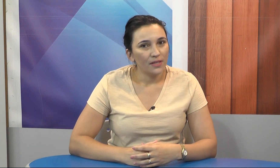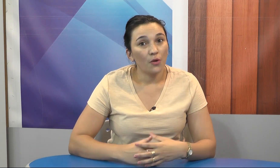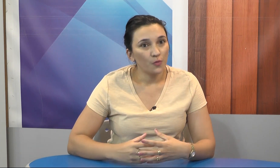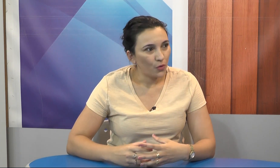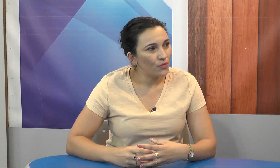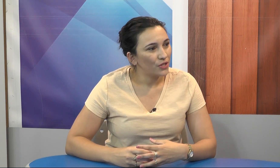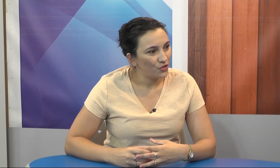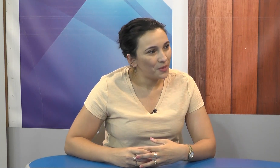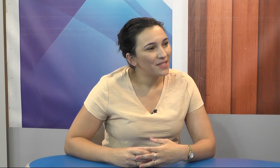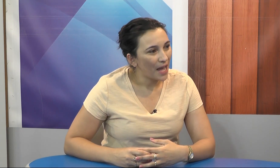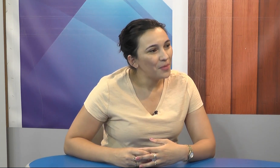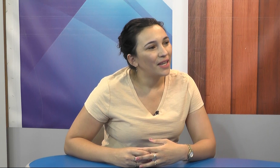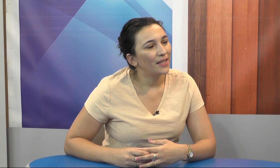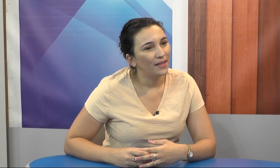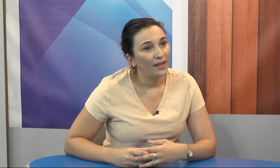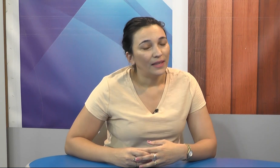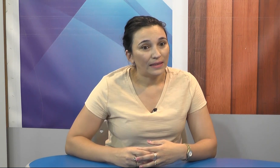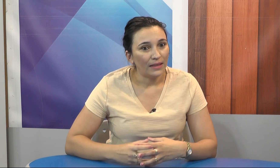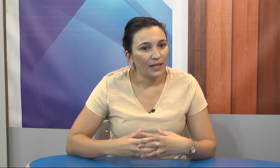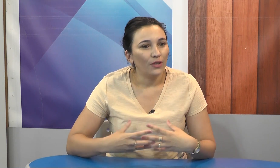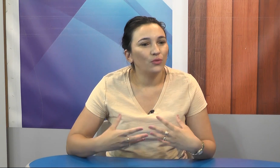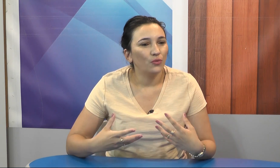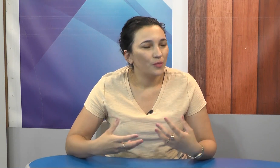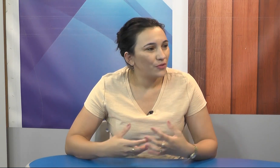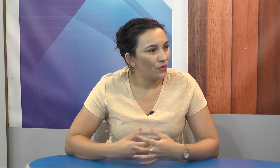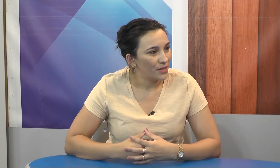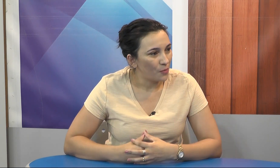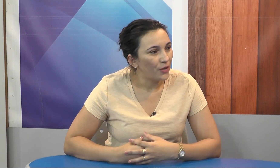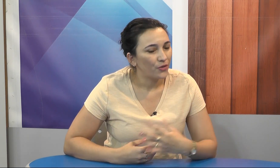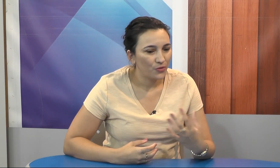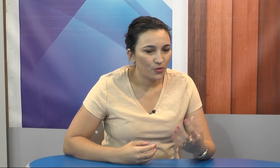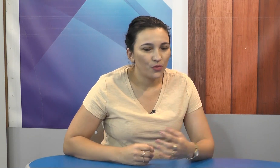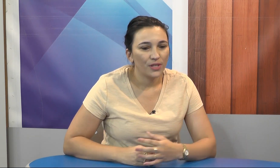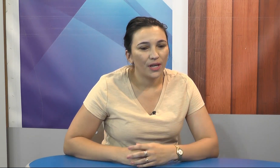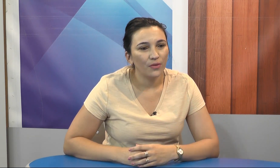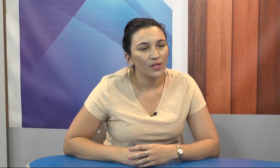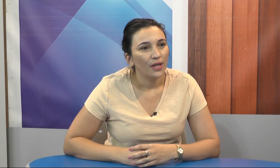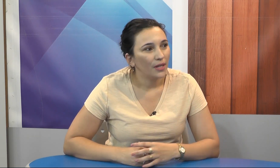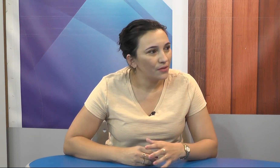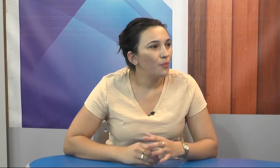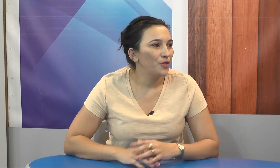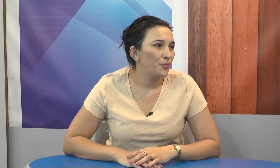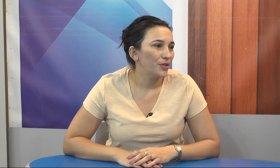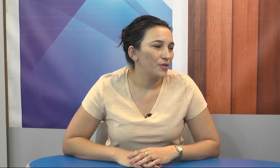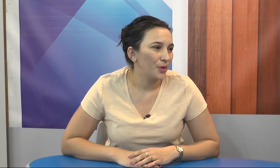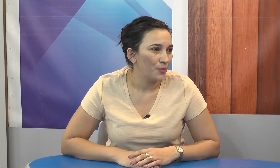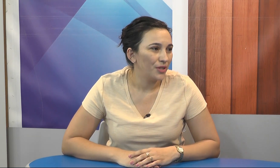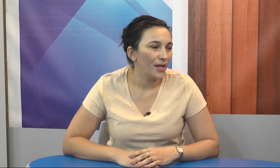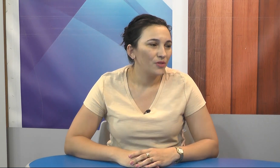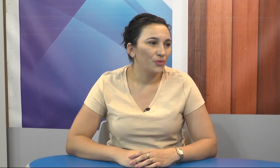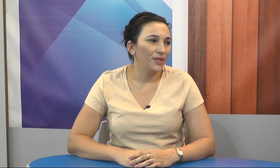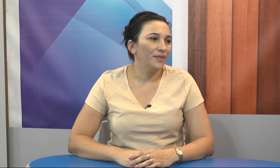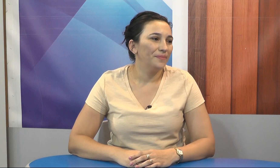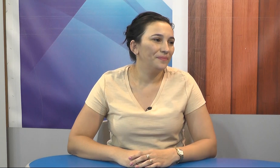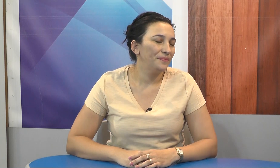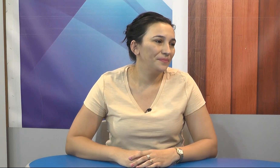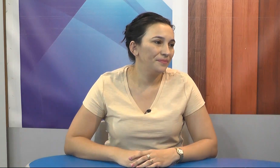aos poucos a gente percebe, né, que está tendo uma divulgação maior nos últimos anos e isso é muito importante para a comunidade surda. De